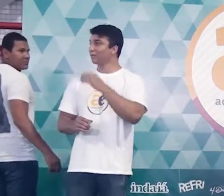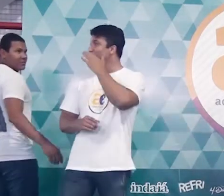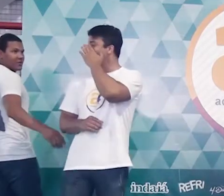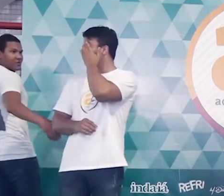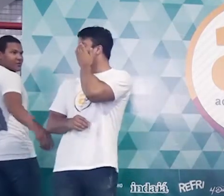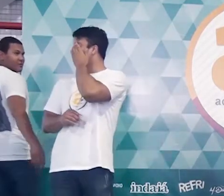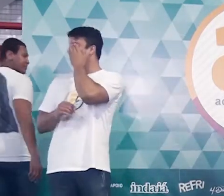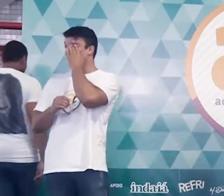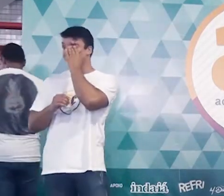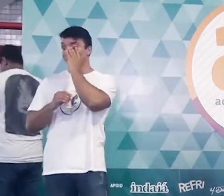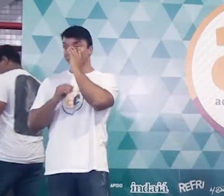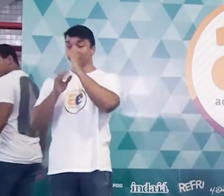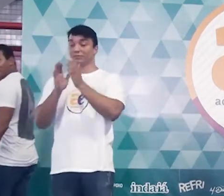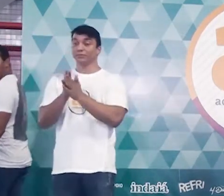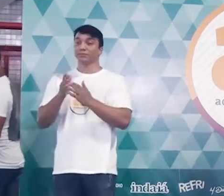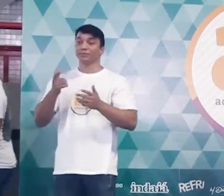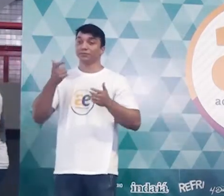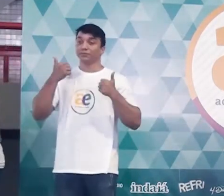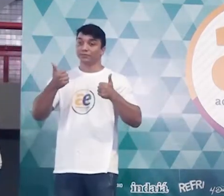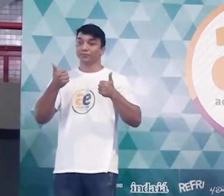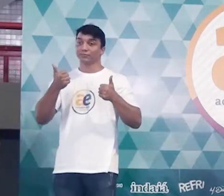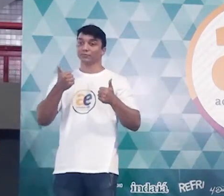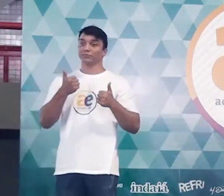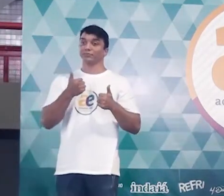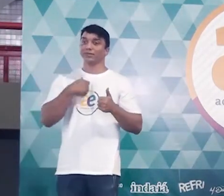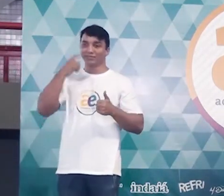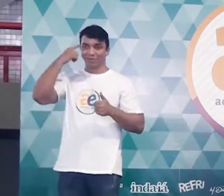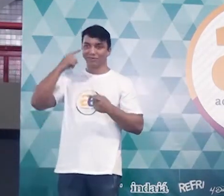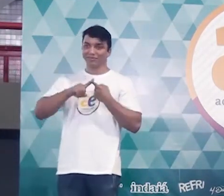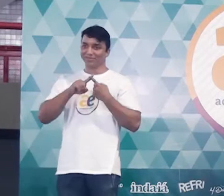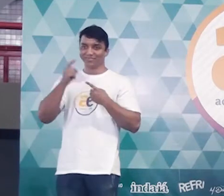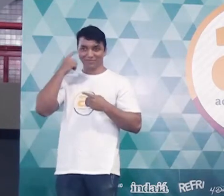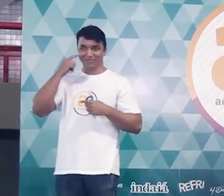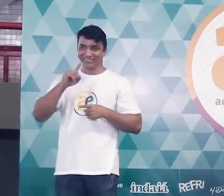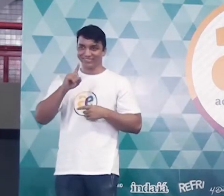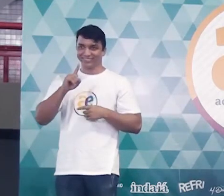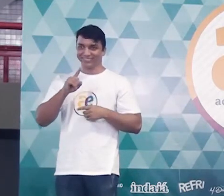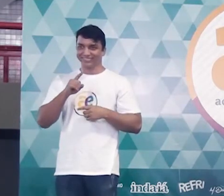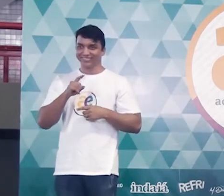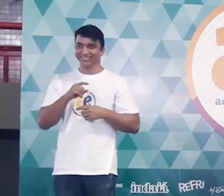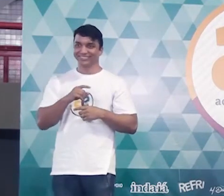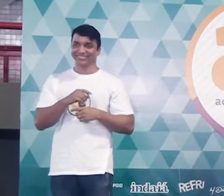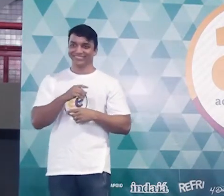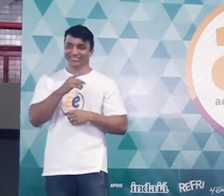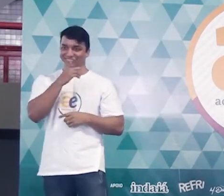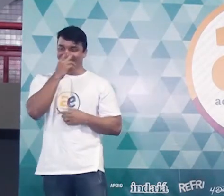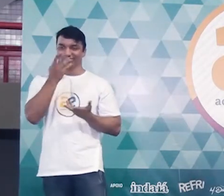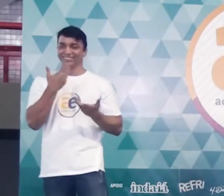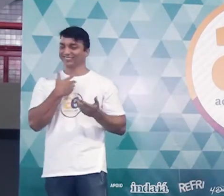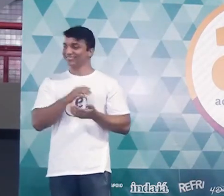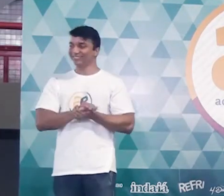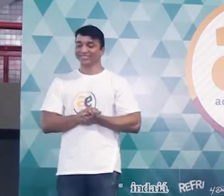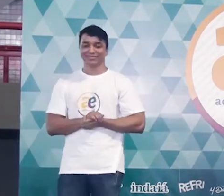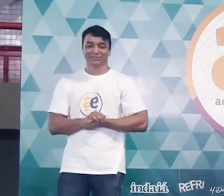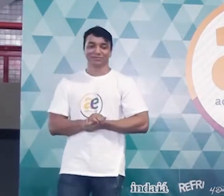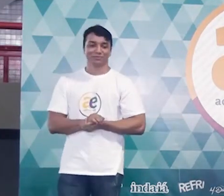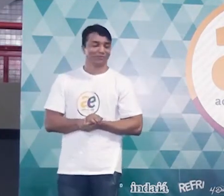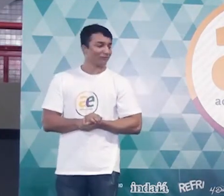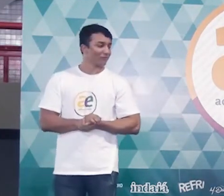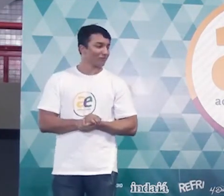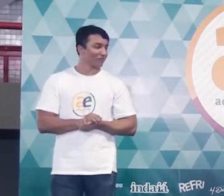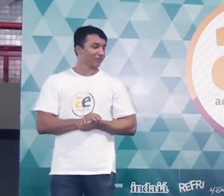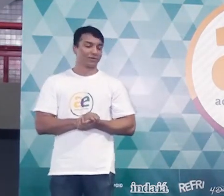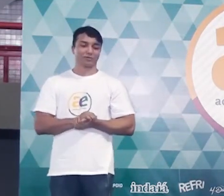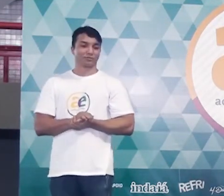não, viu? Bom, dicas, né? Dicas e mais dicas. Galera, por favor, vão aí para a página X. Espera aí que eu acho já a